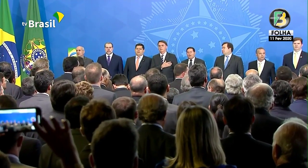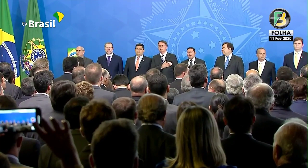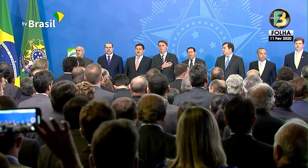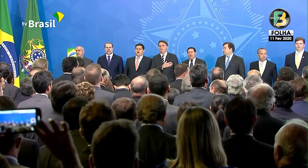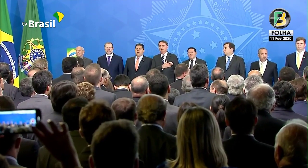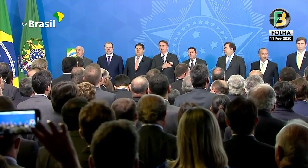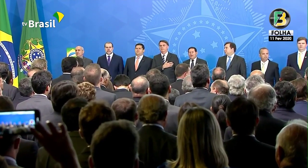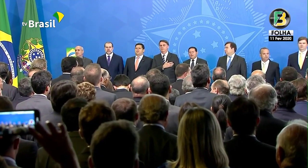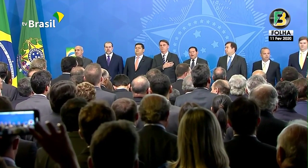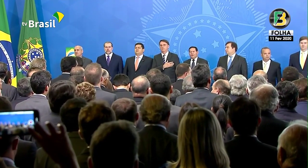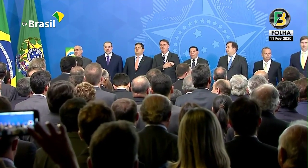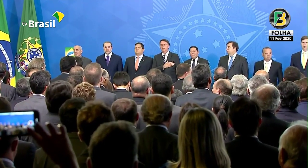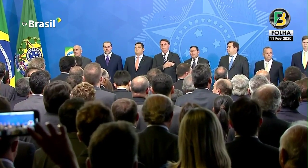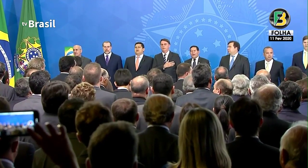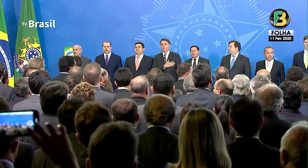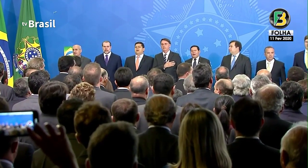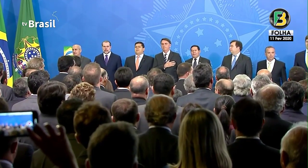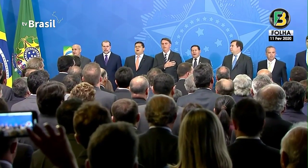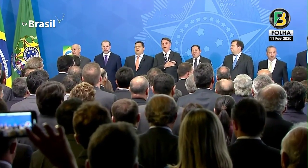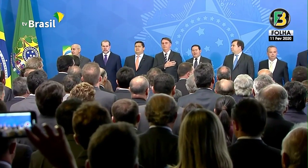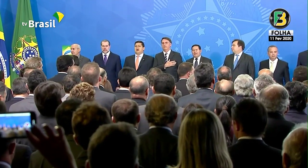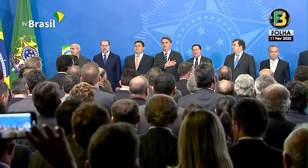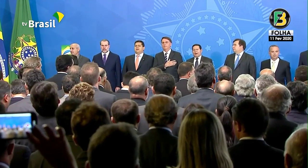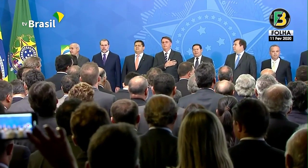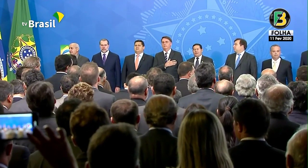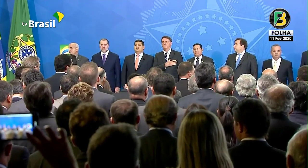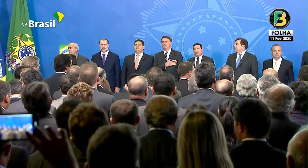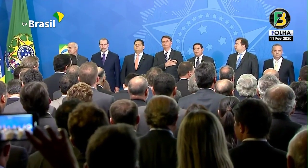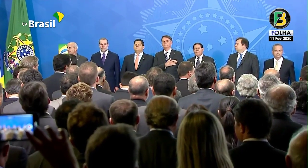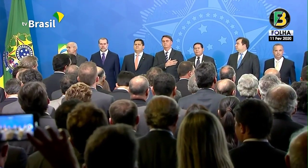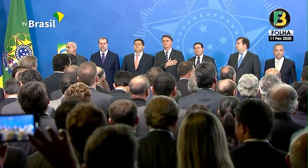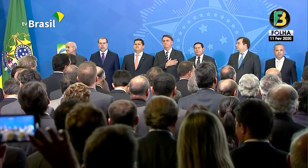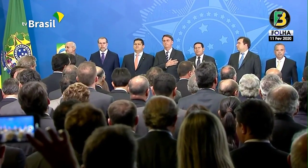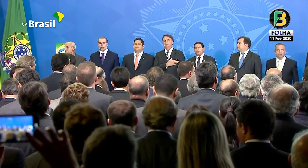sol, és mãe gentil, pátria amada, Brasil.